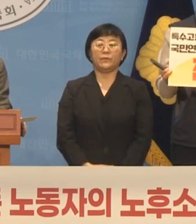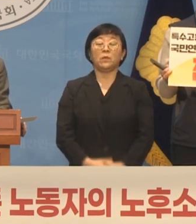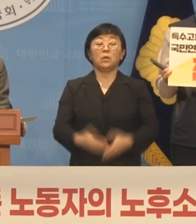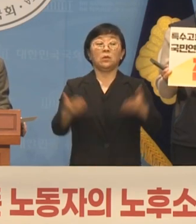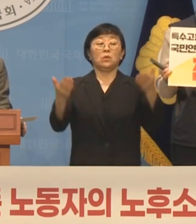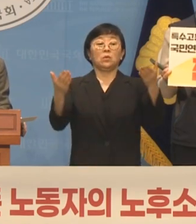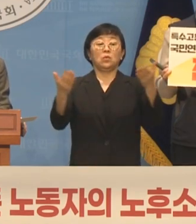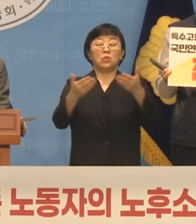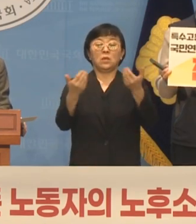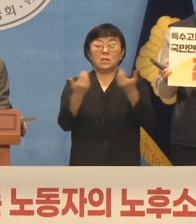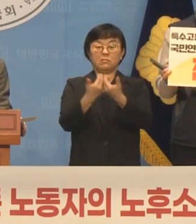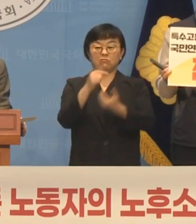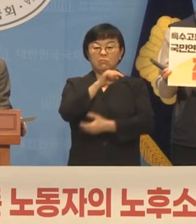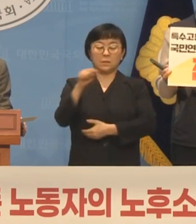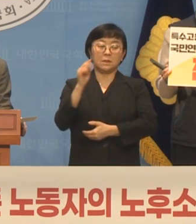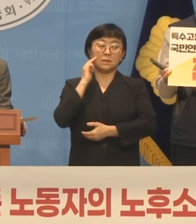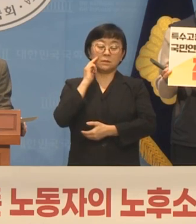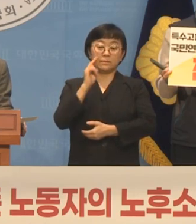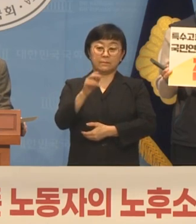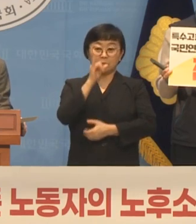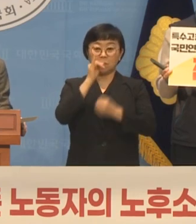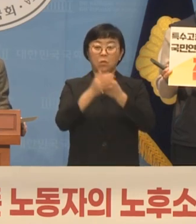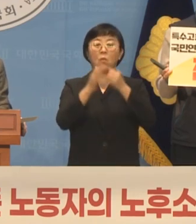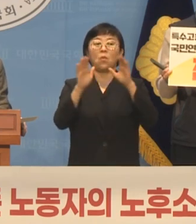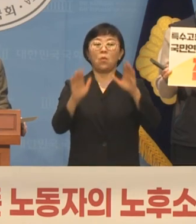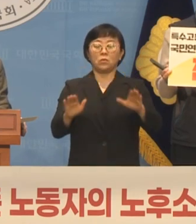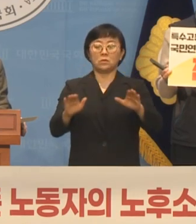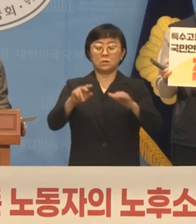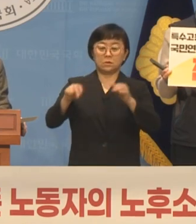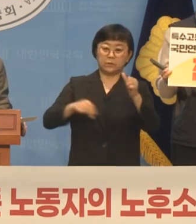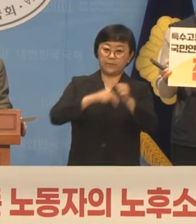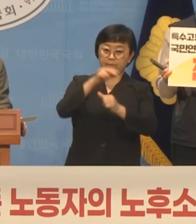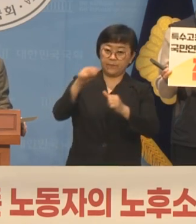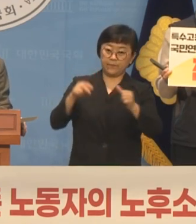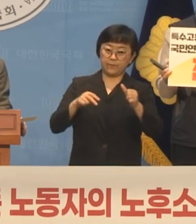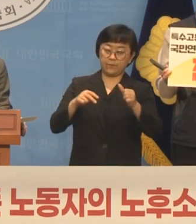노동의 양극화가 심각해지는 오늘의 현실에서